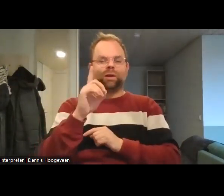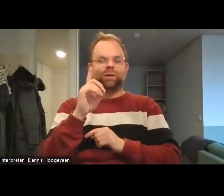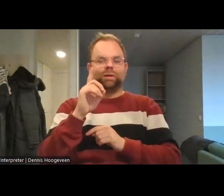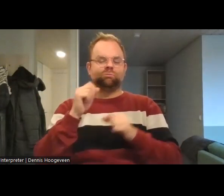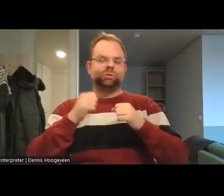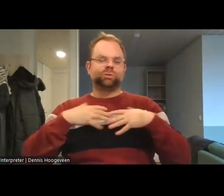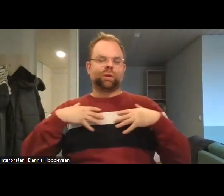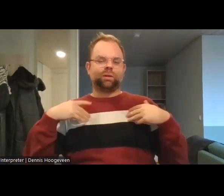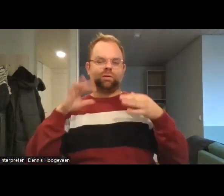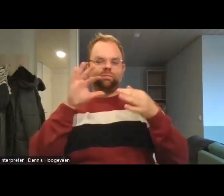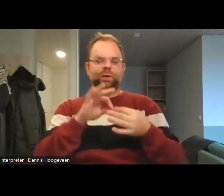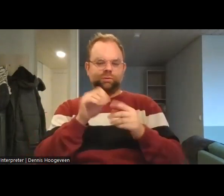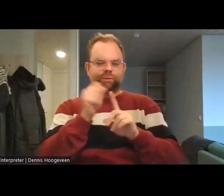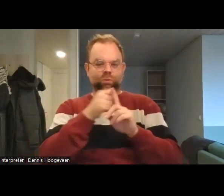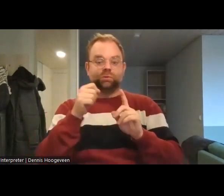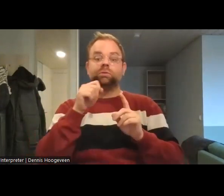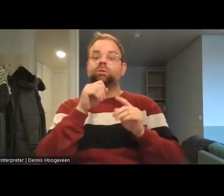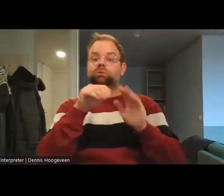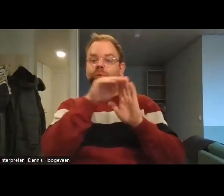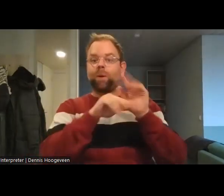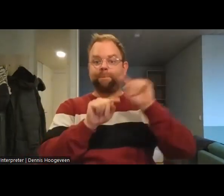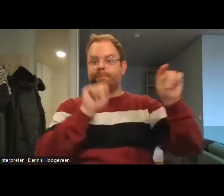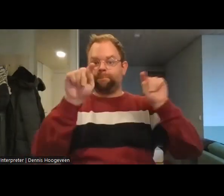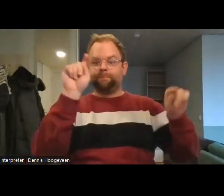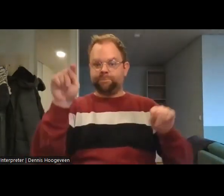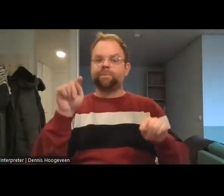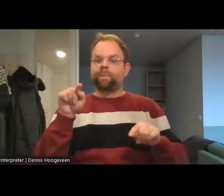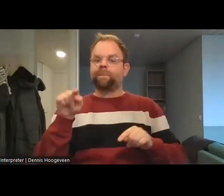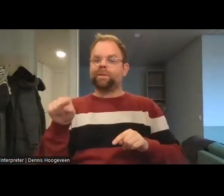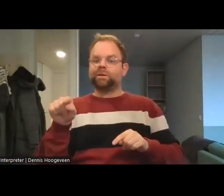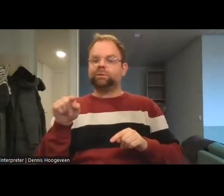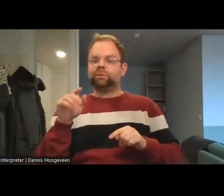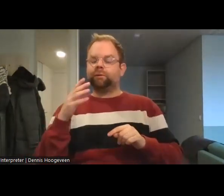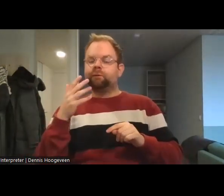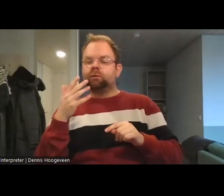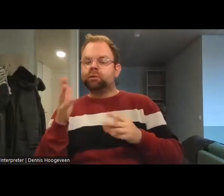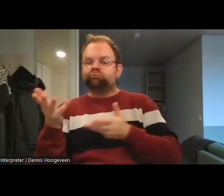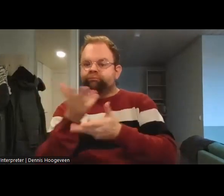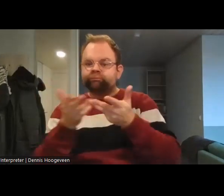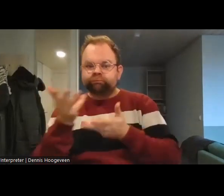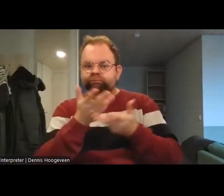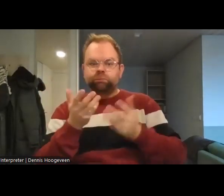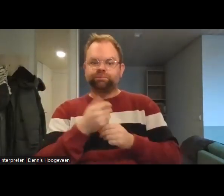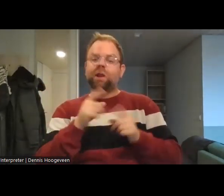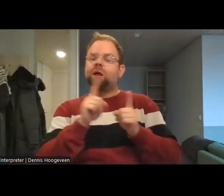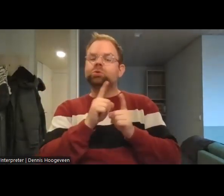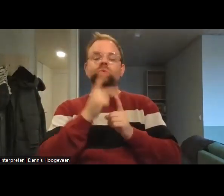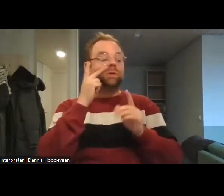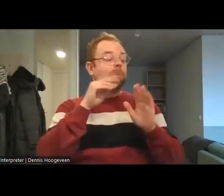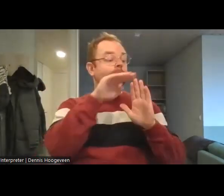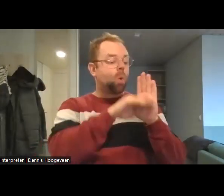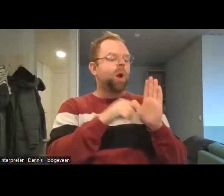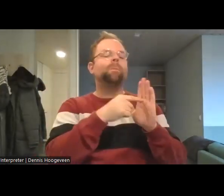demander plus d'attention dans l'an à venir. Ce sont seulement quelques des domaines où nous